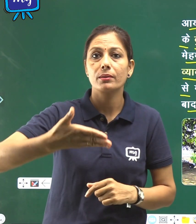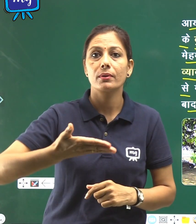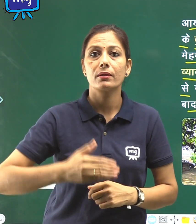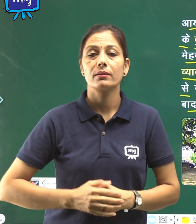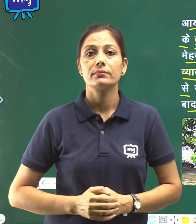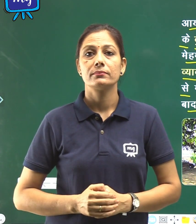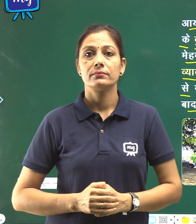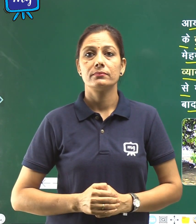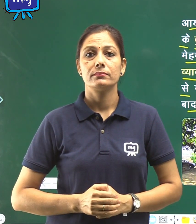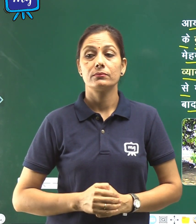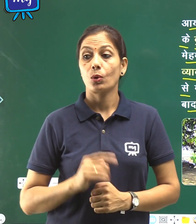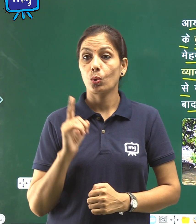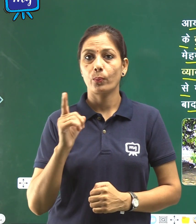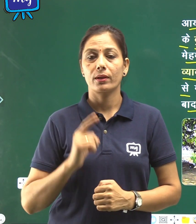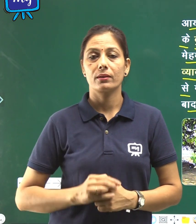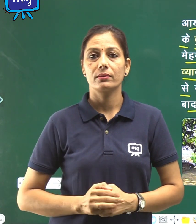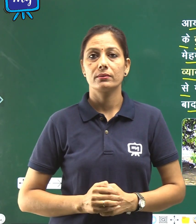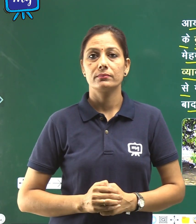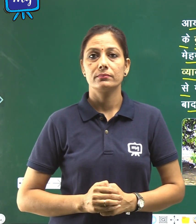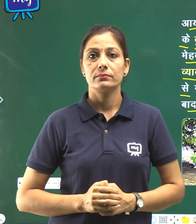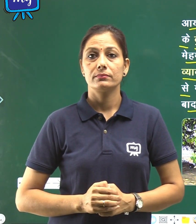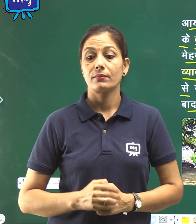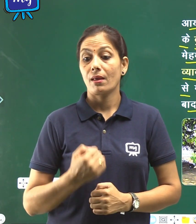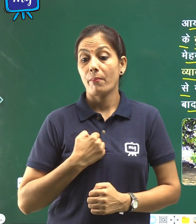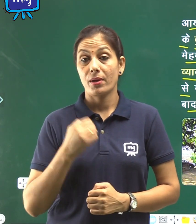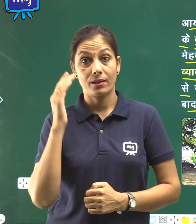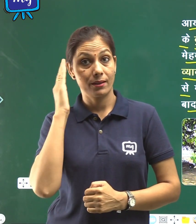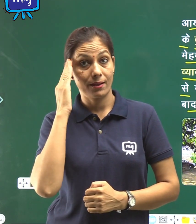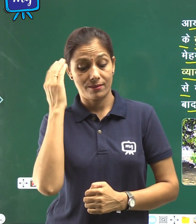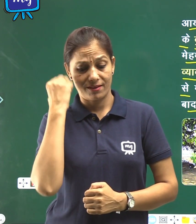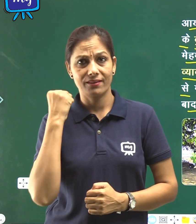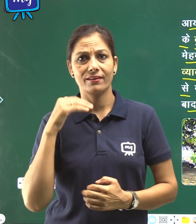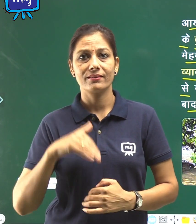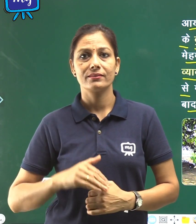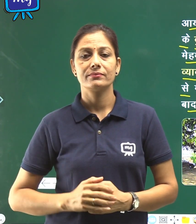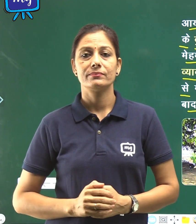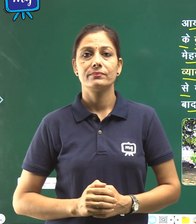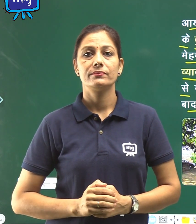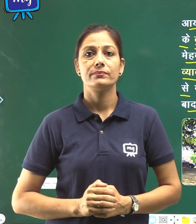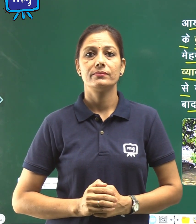तुम्हें मेरी याद आई।